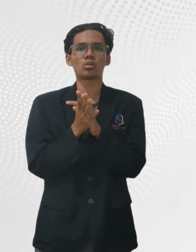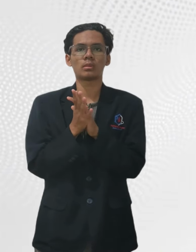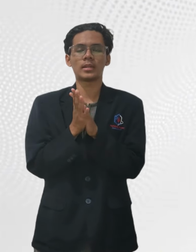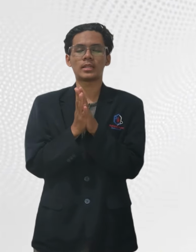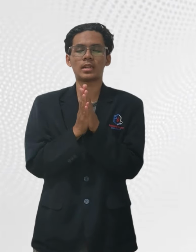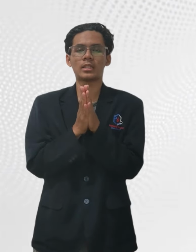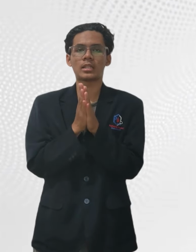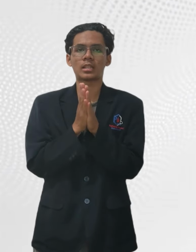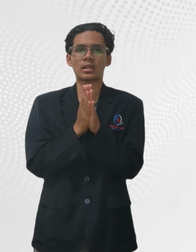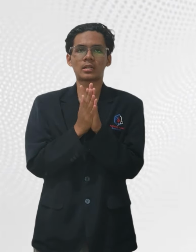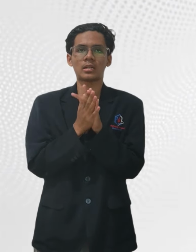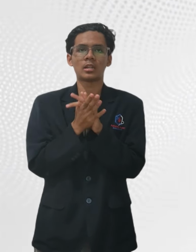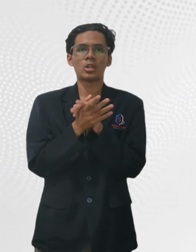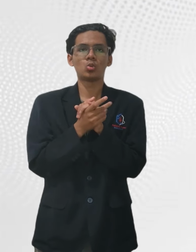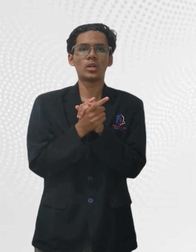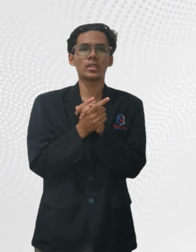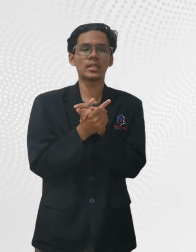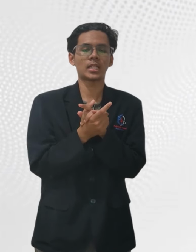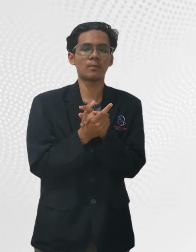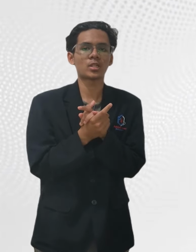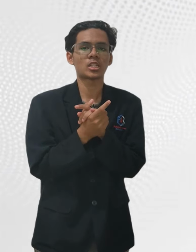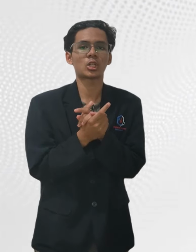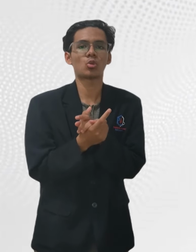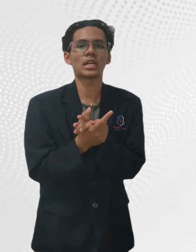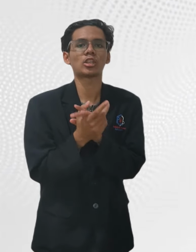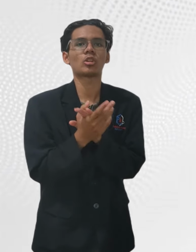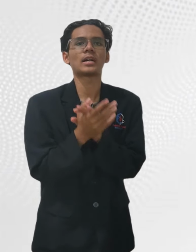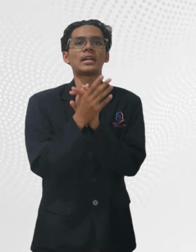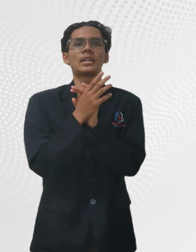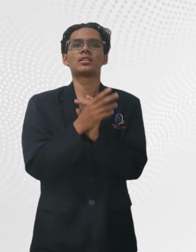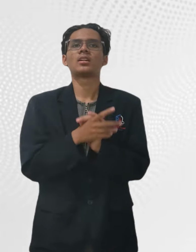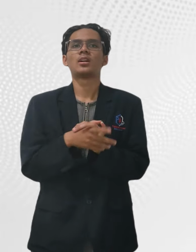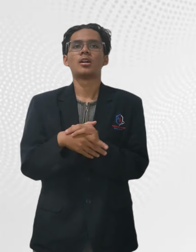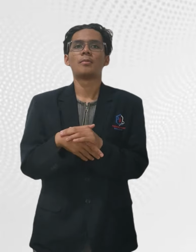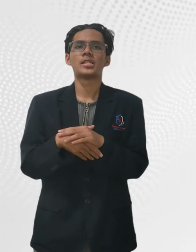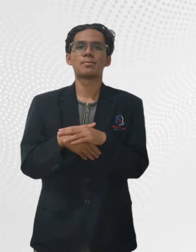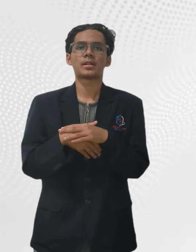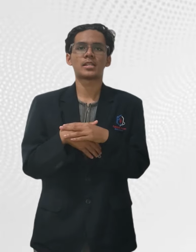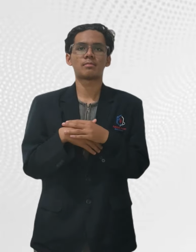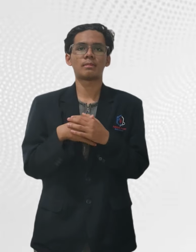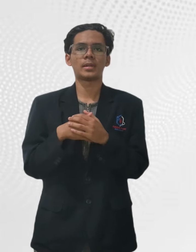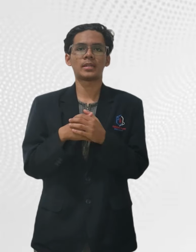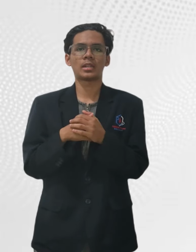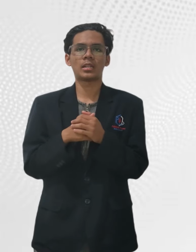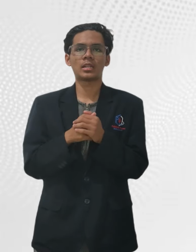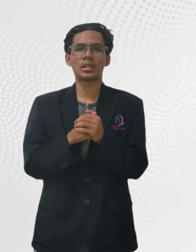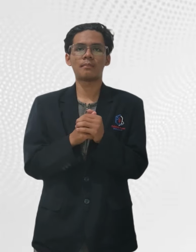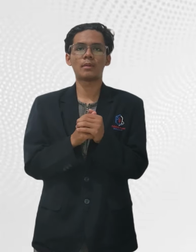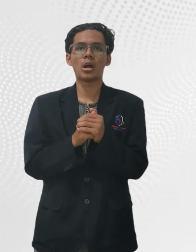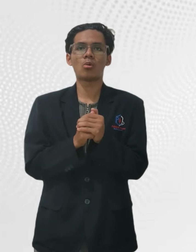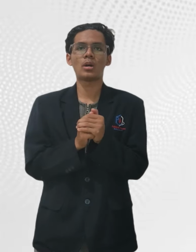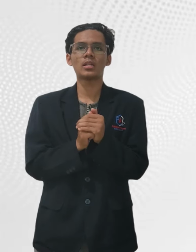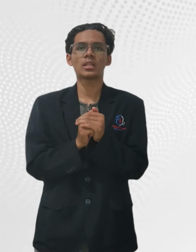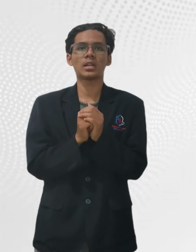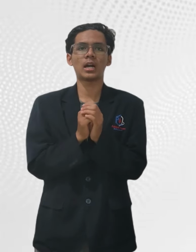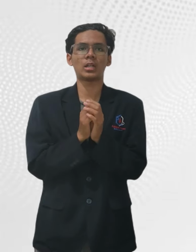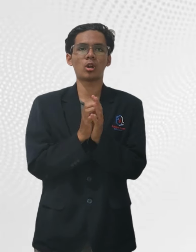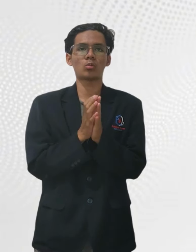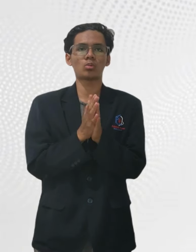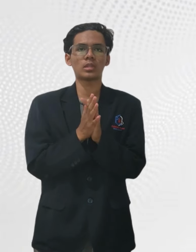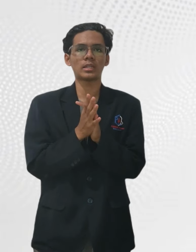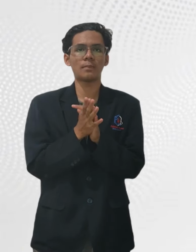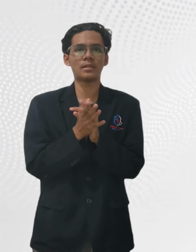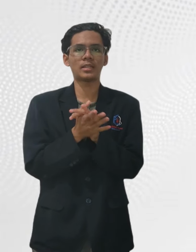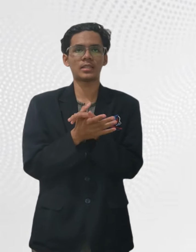tegangan untuk membagi tegangan antara dua titik dalam sirkuit atau rangkaian. Prinsip kerja pembagi tegangan adalah bahwa